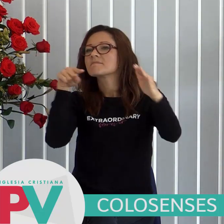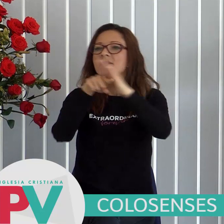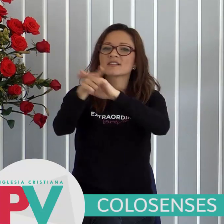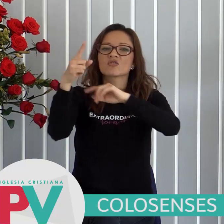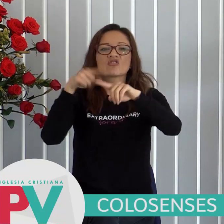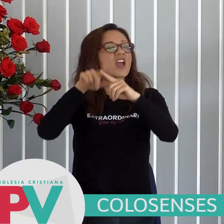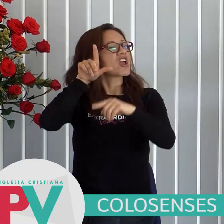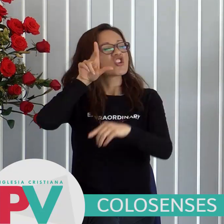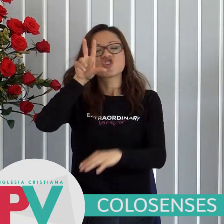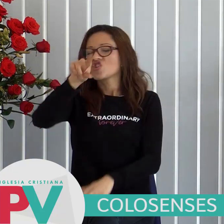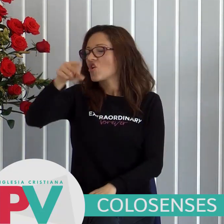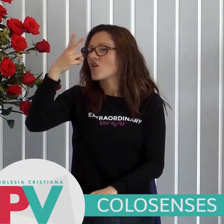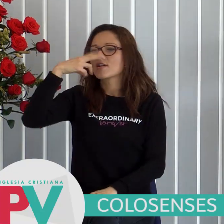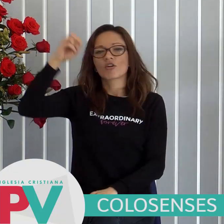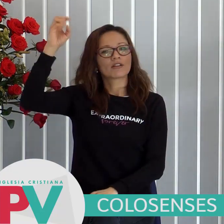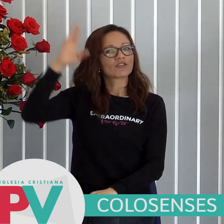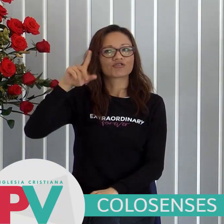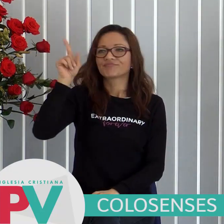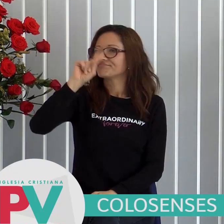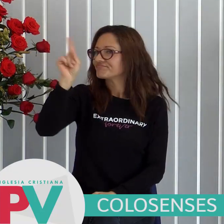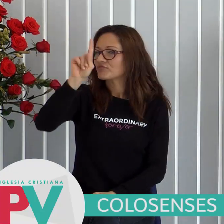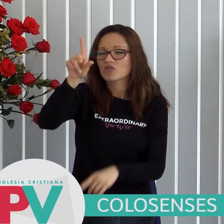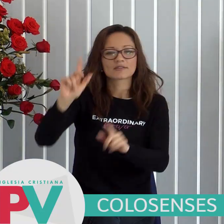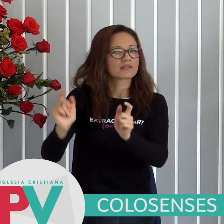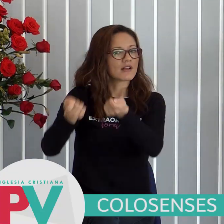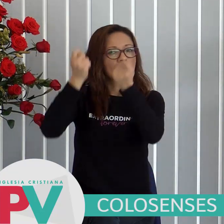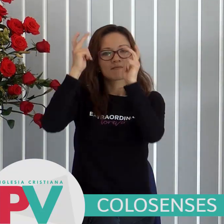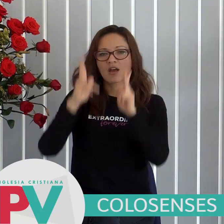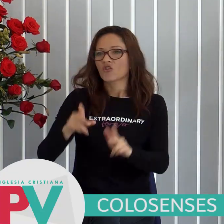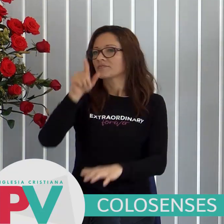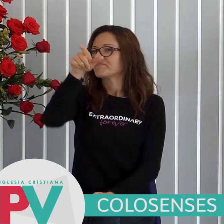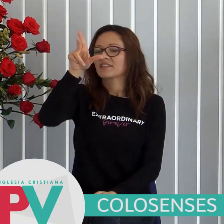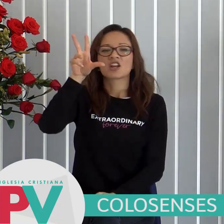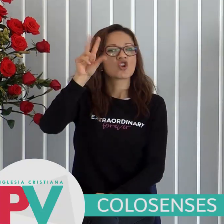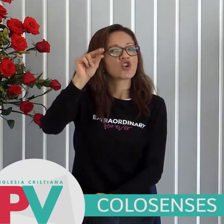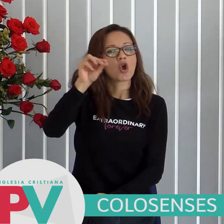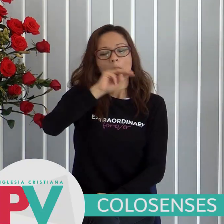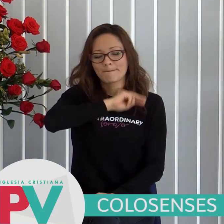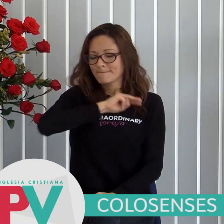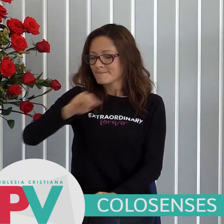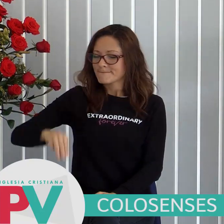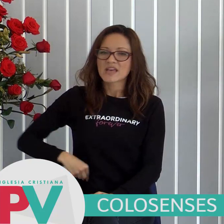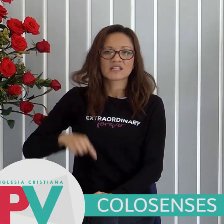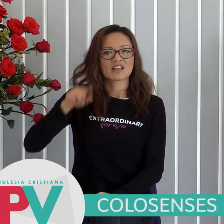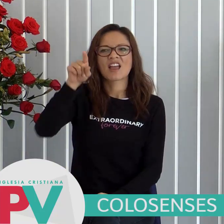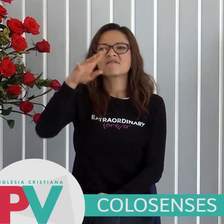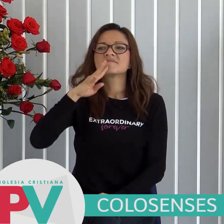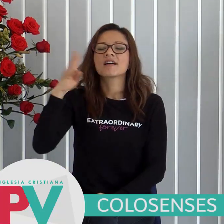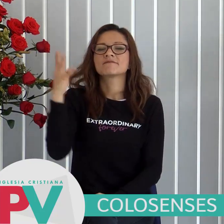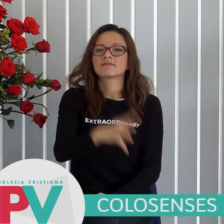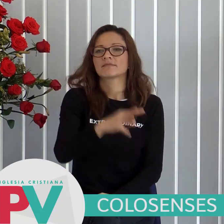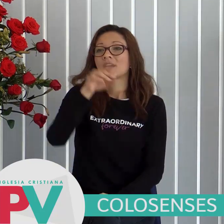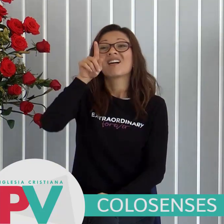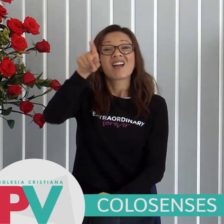Él no es el Hijo de Dios, Él no es el Salvador, Él no es el Mesías, Él está blasfemando, Él es un